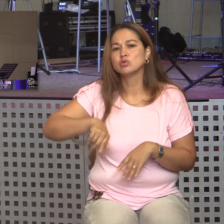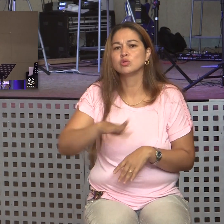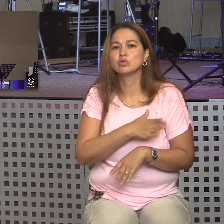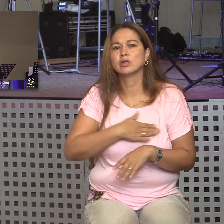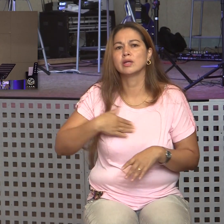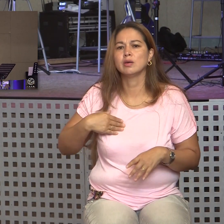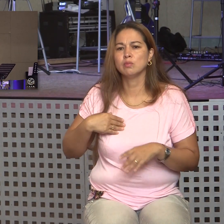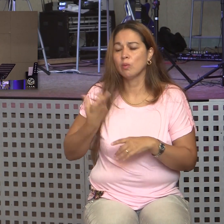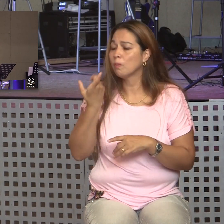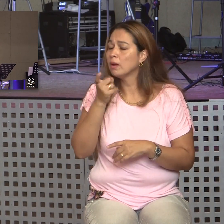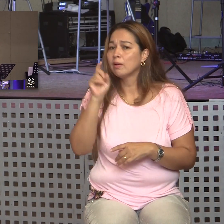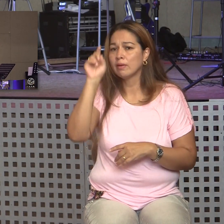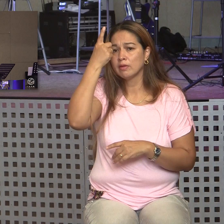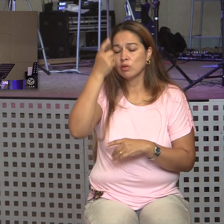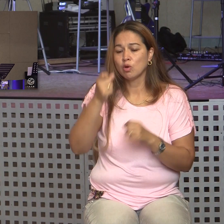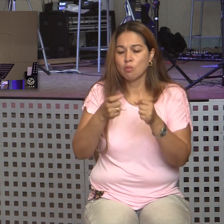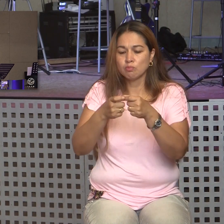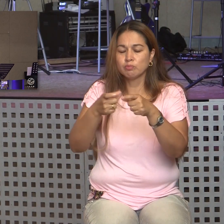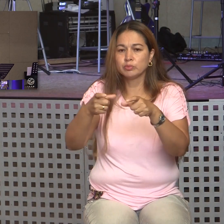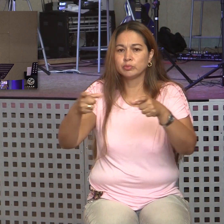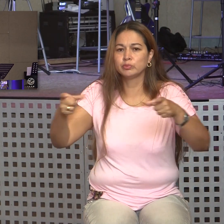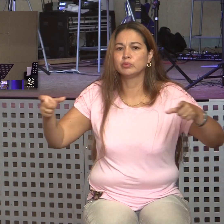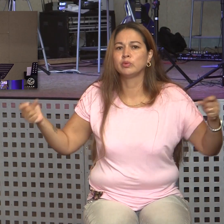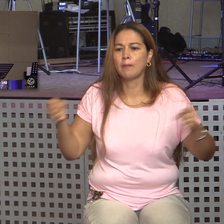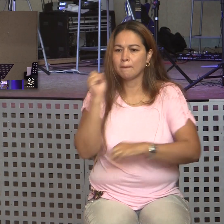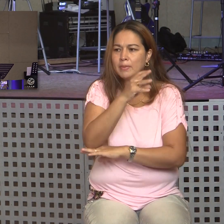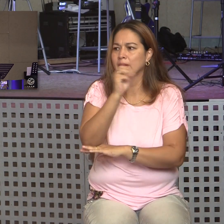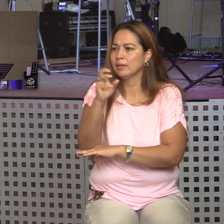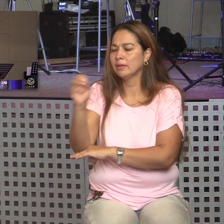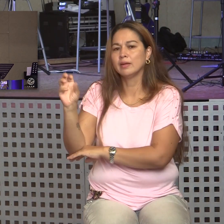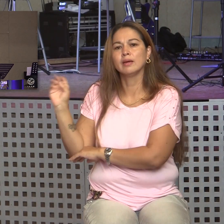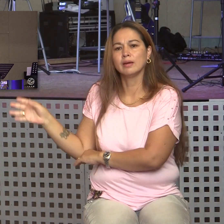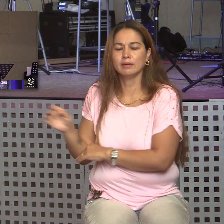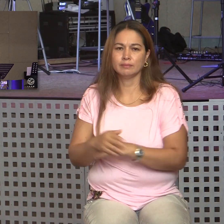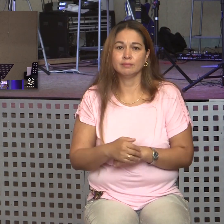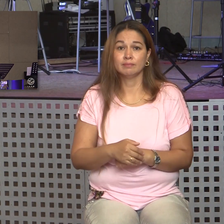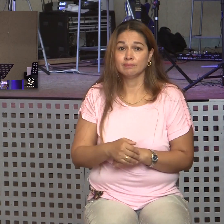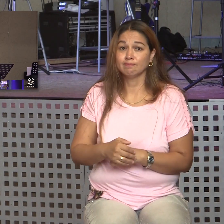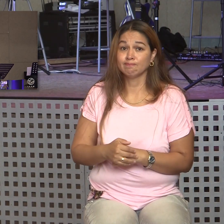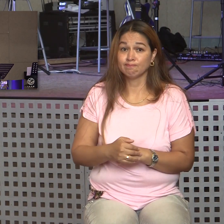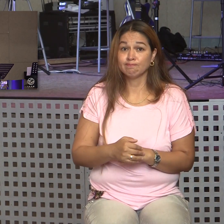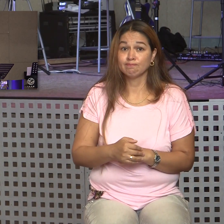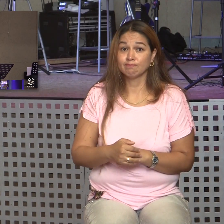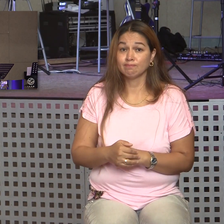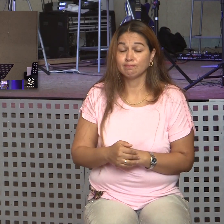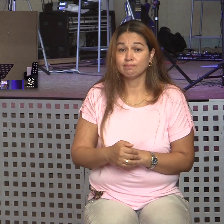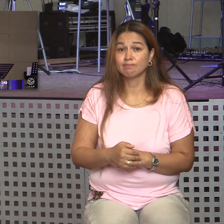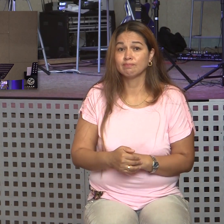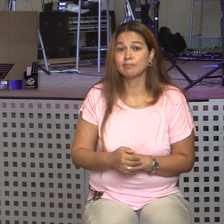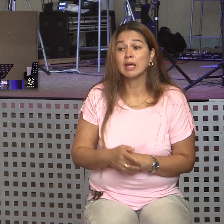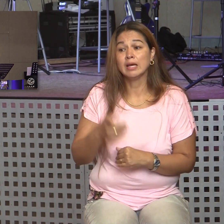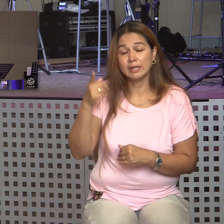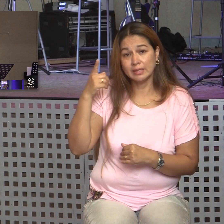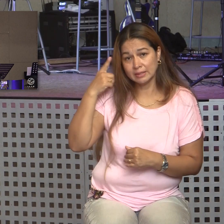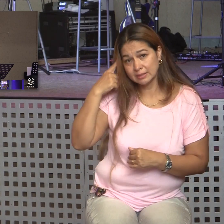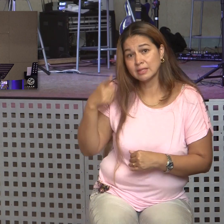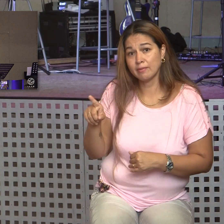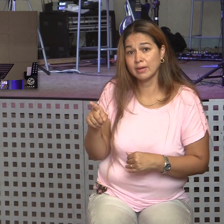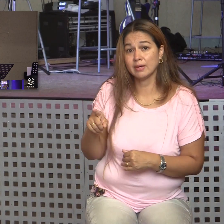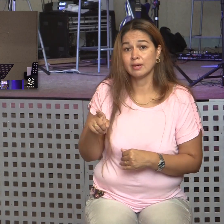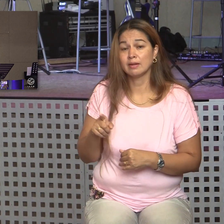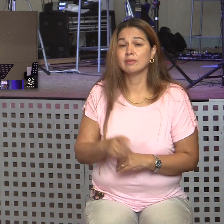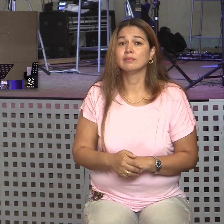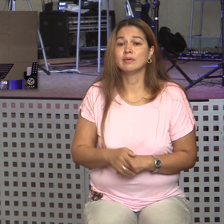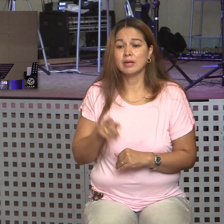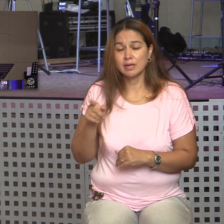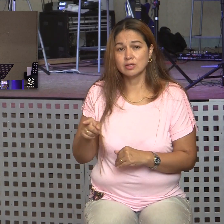ese mover del Espíritu Santo en nuestras vidas. Y nos da dos datos más que quiero añadir en